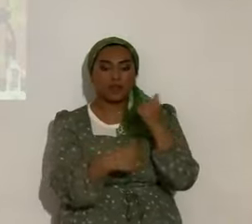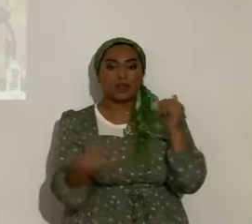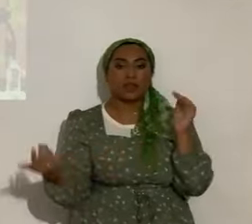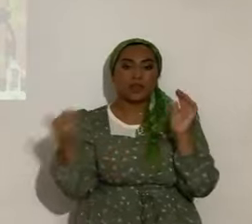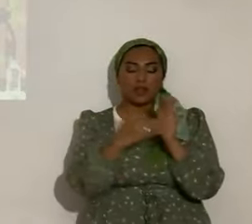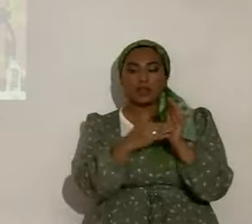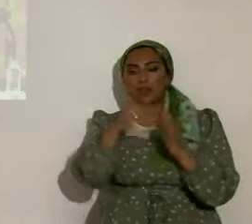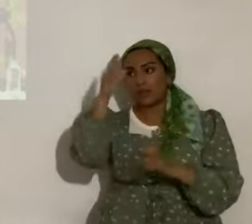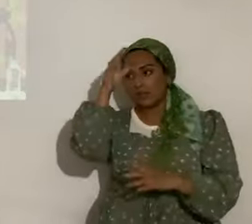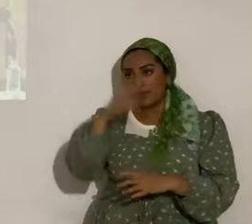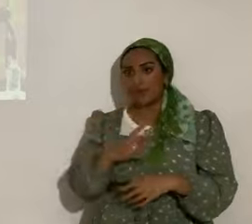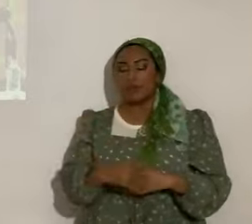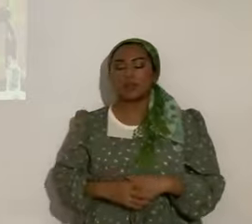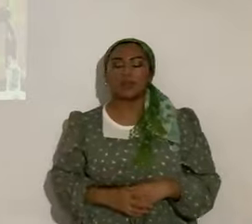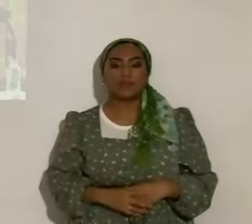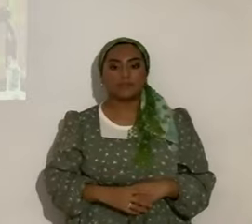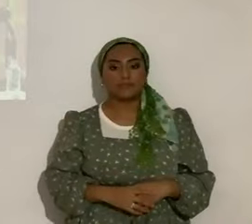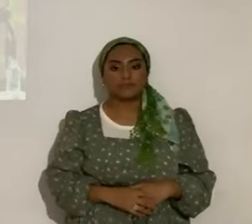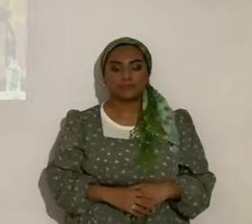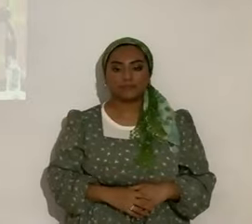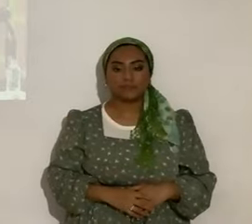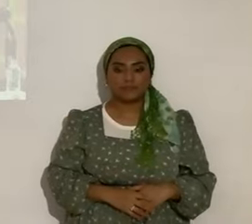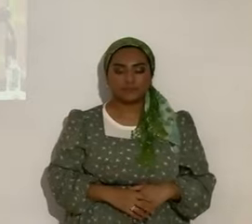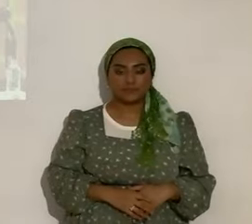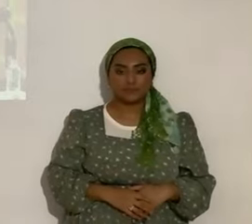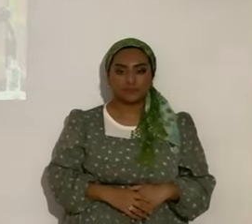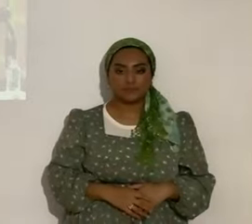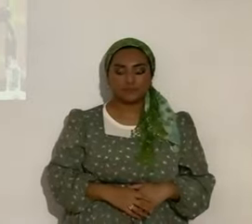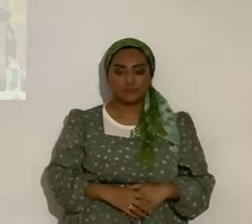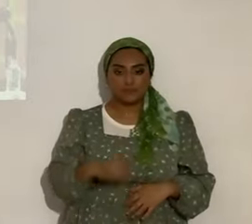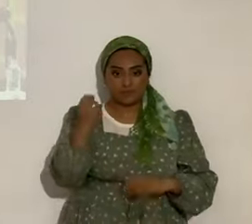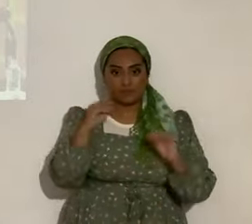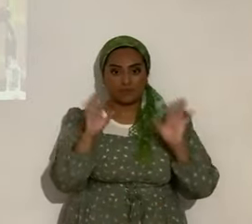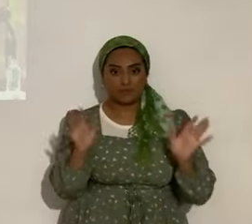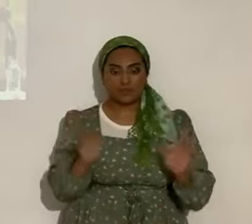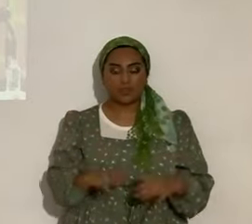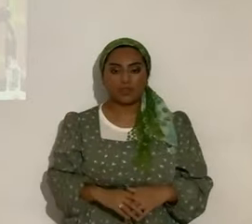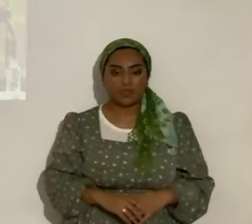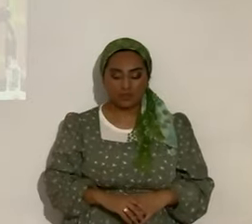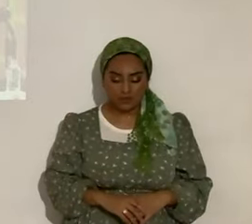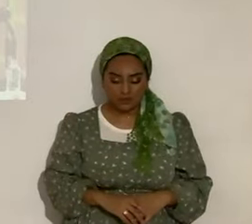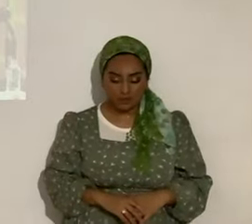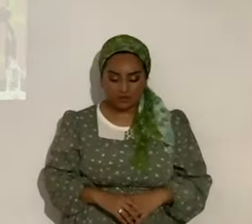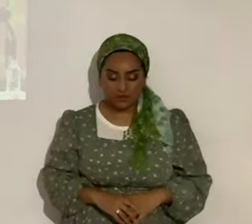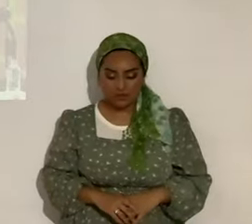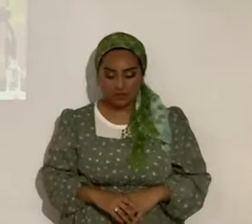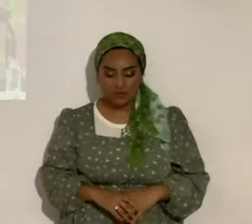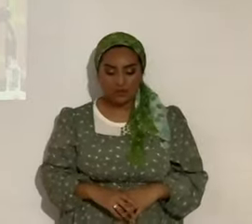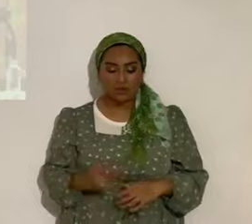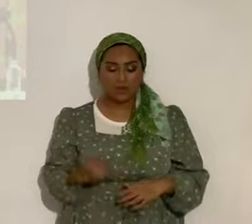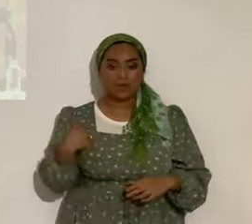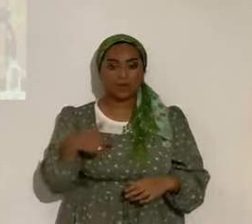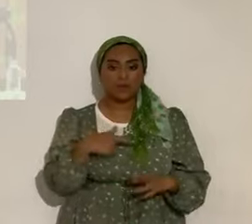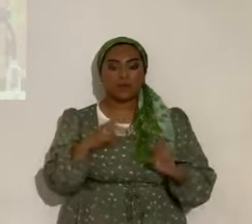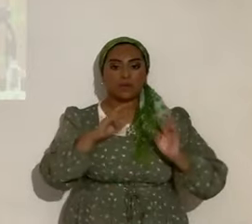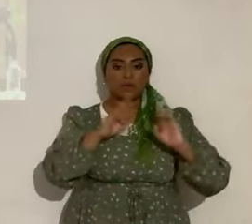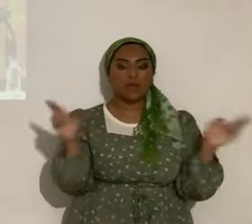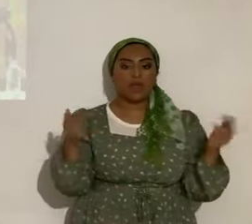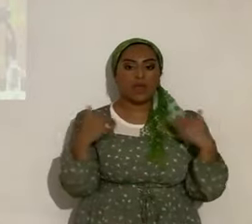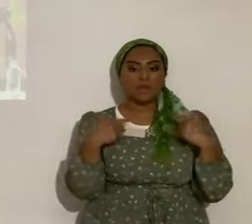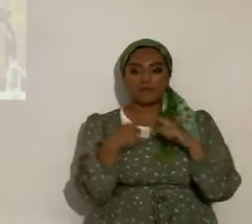al hombre. No sé si fui explícito con esto. Porque ya tenemos